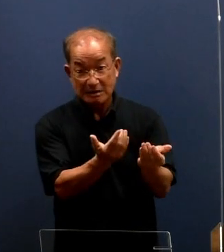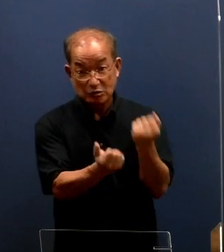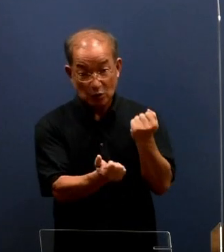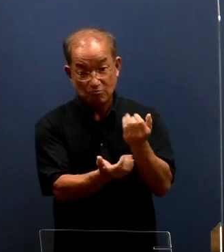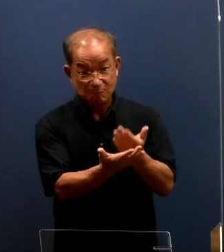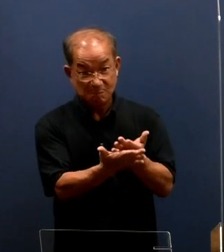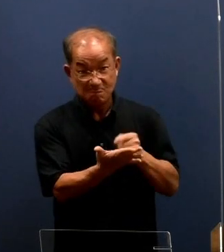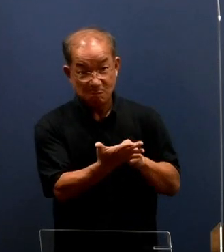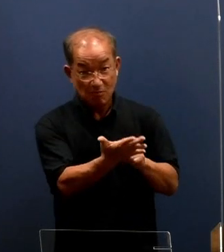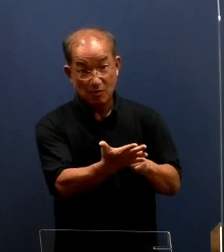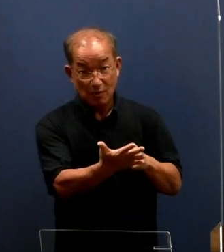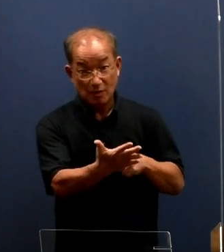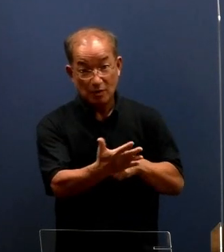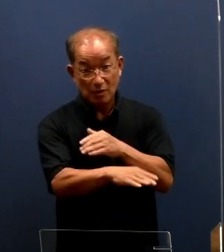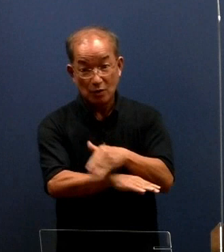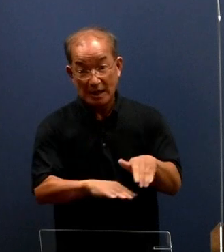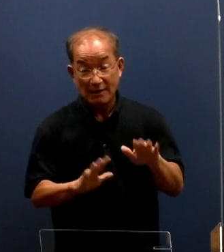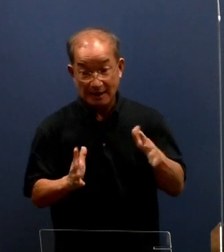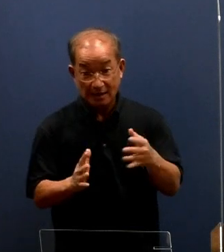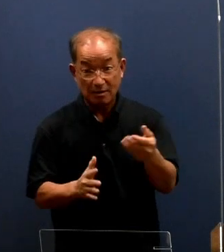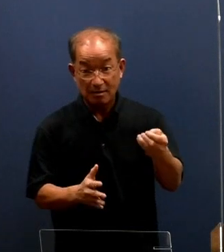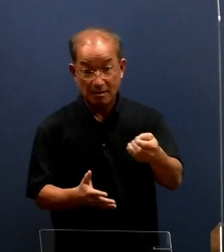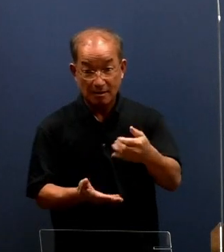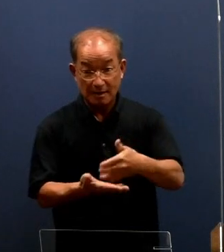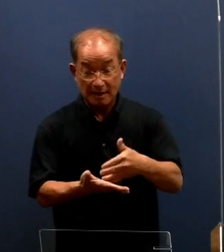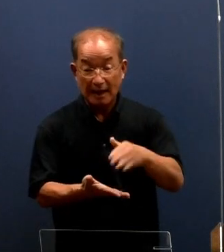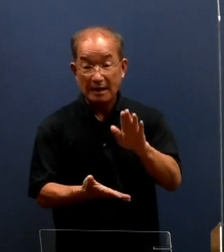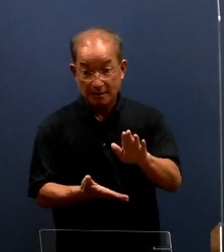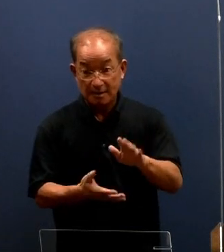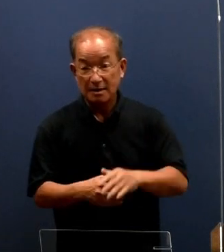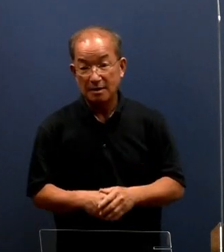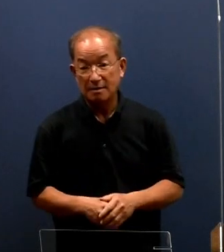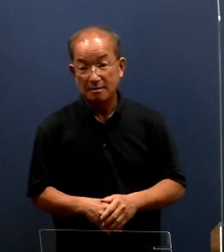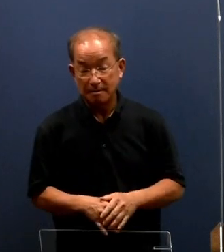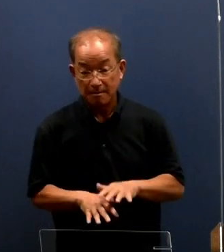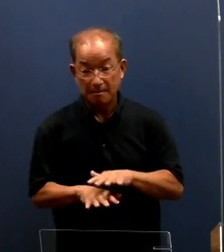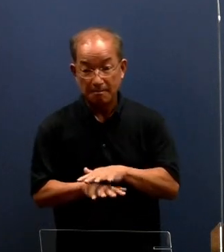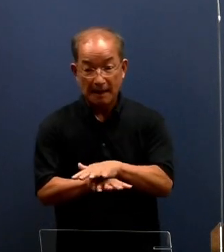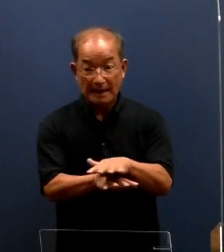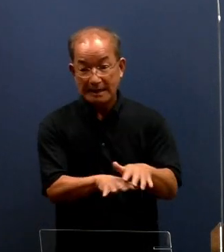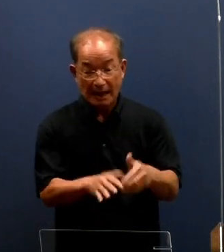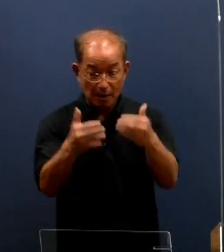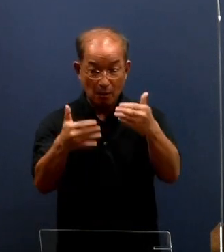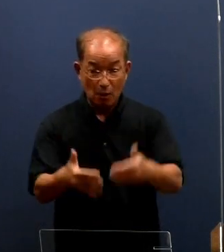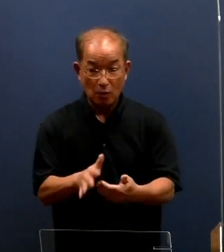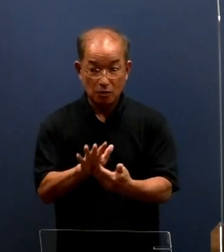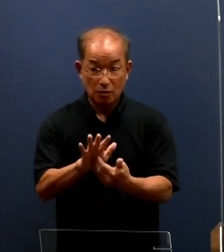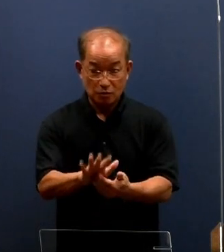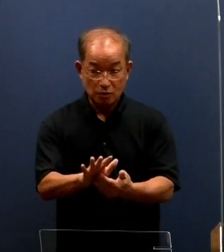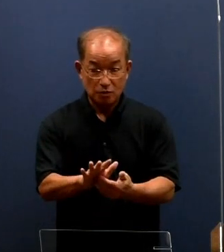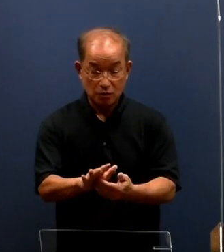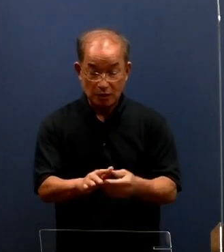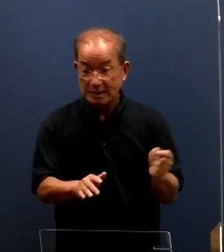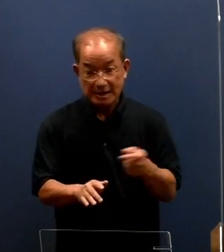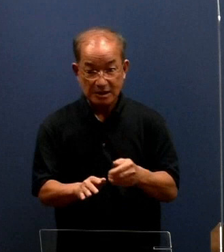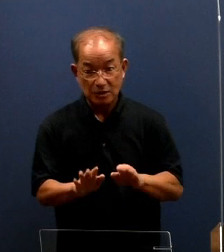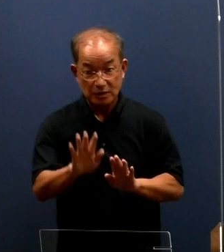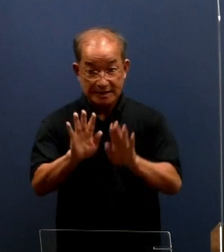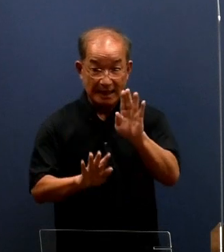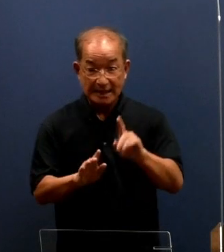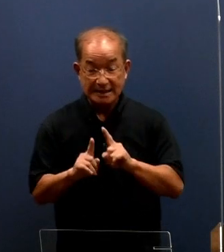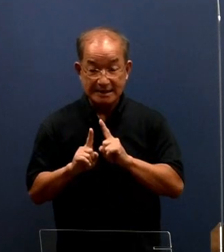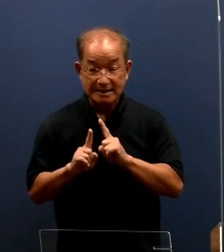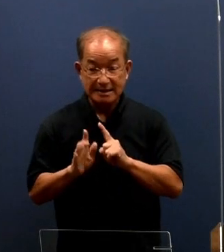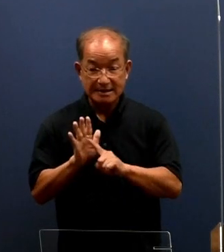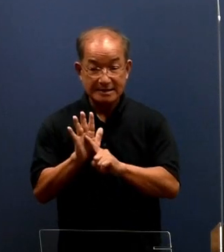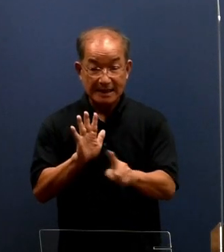がございました。これ確認ですけど、例えばまん延防止等重点措置であったり、緊急事態宣言であったりという